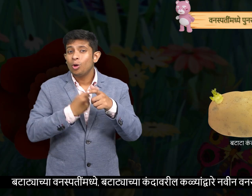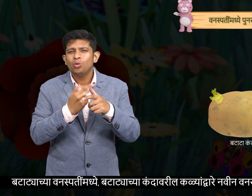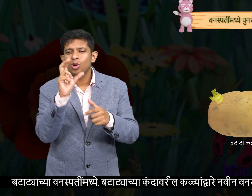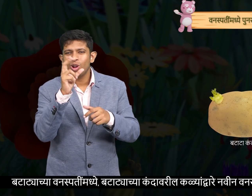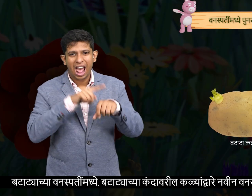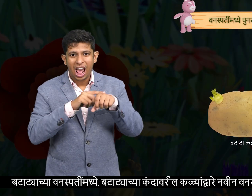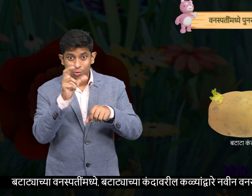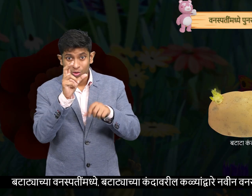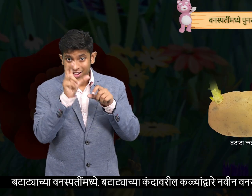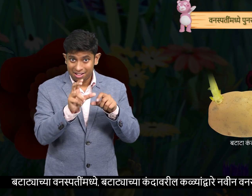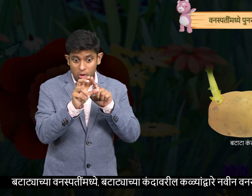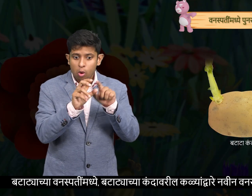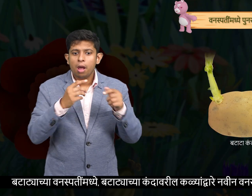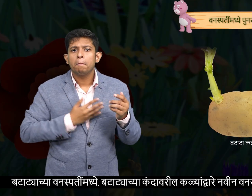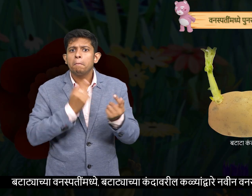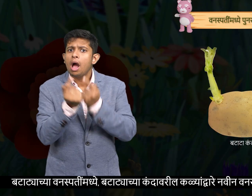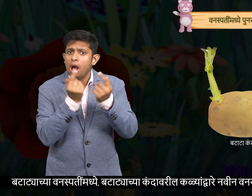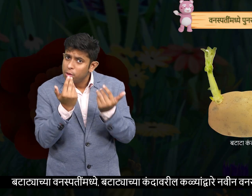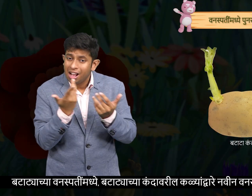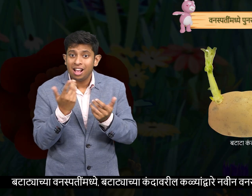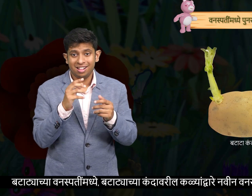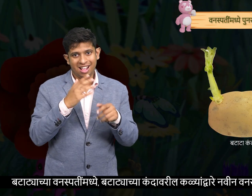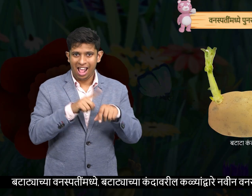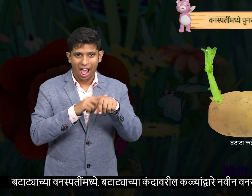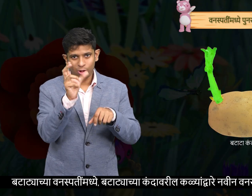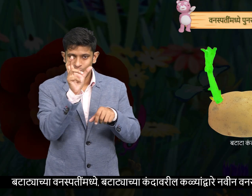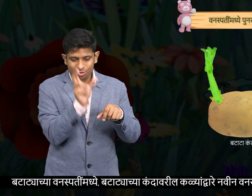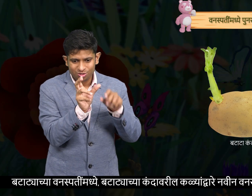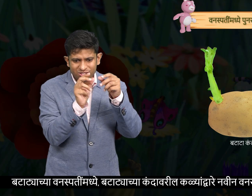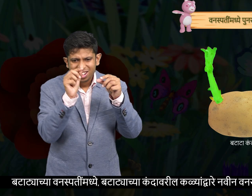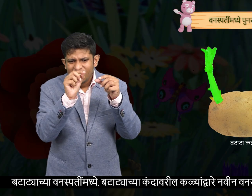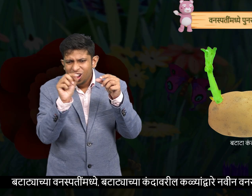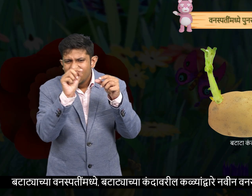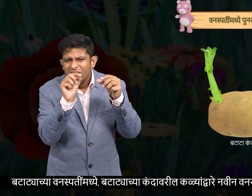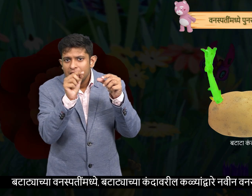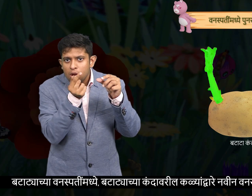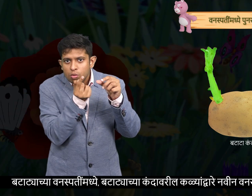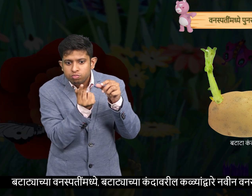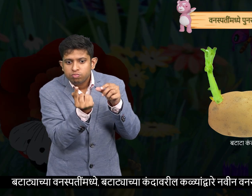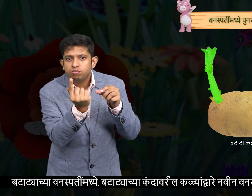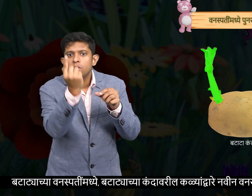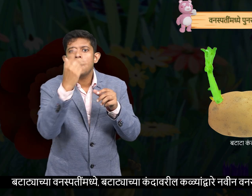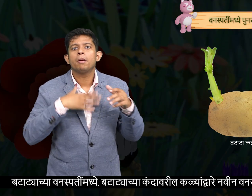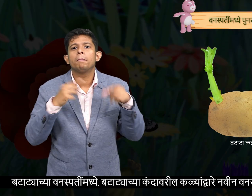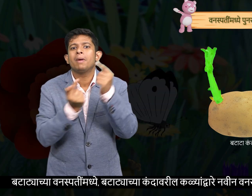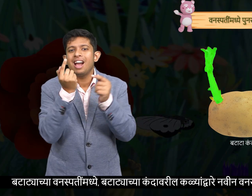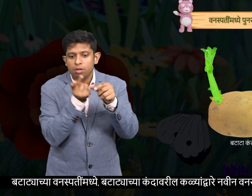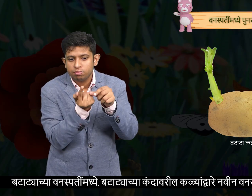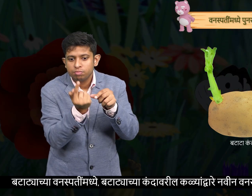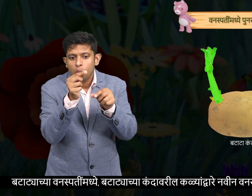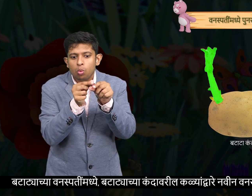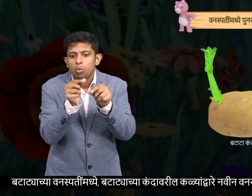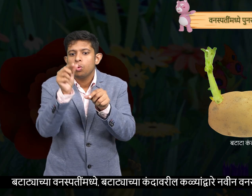बटाट्याच्या वनस्पतींमध्ये बटाट्याच्या कंदावरील कळ्यांद्वारे नवीन वनस्पती तयार केल्या